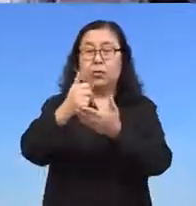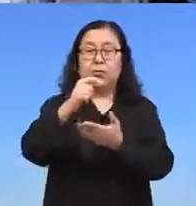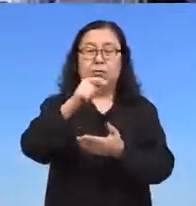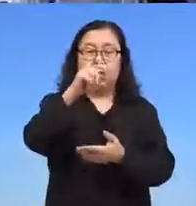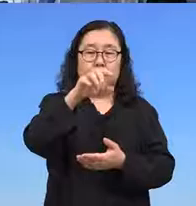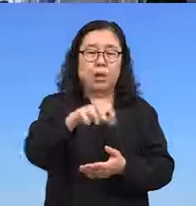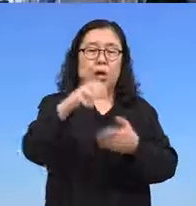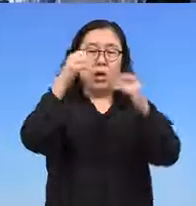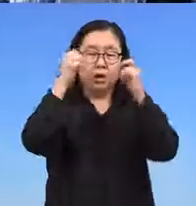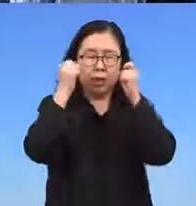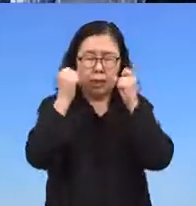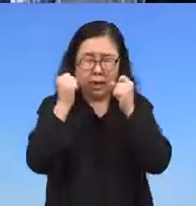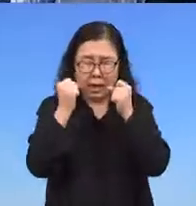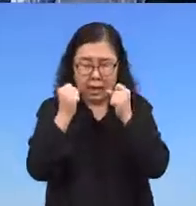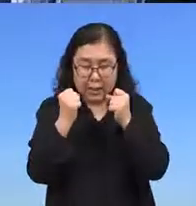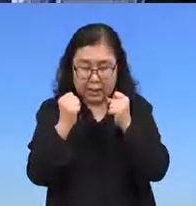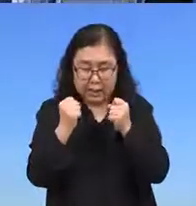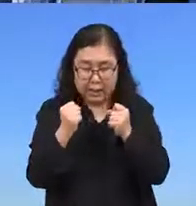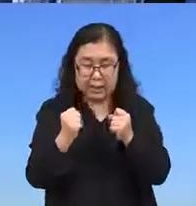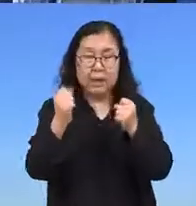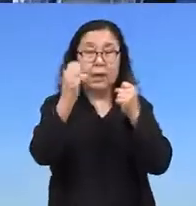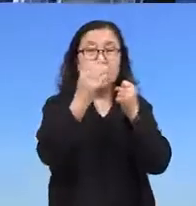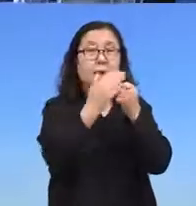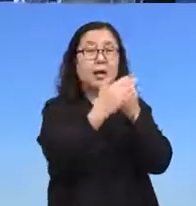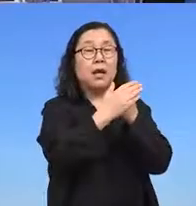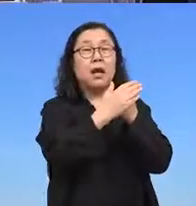주님 여기 계시기에,